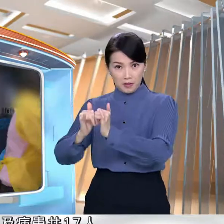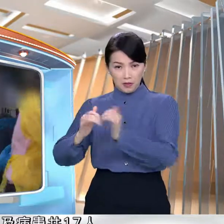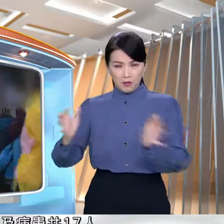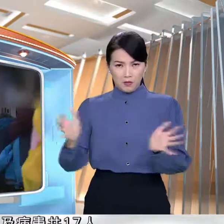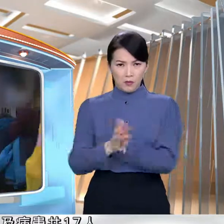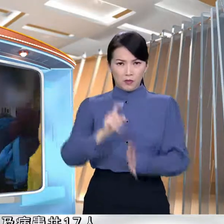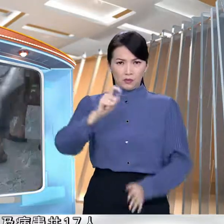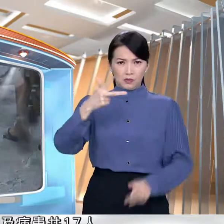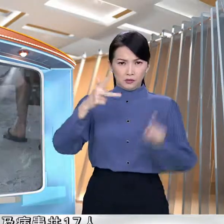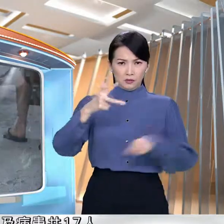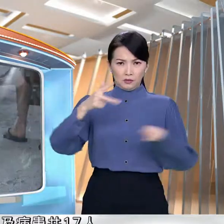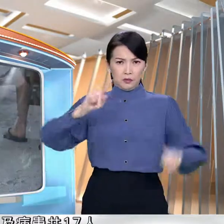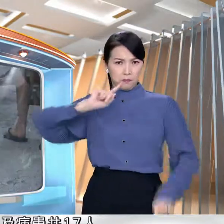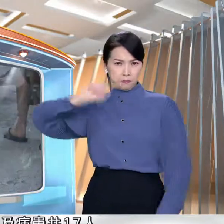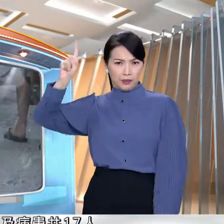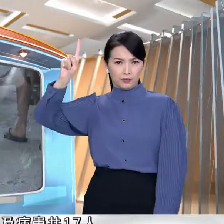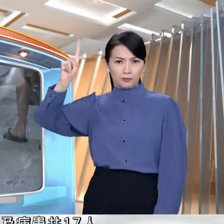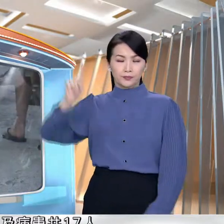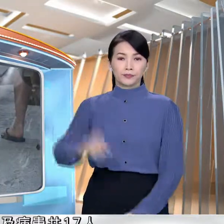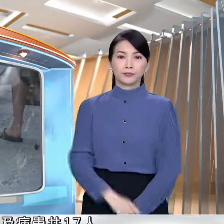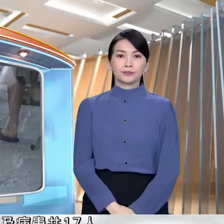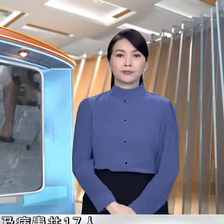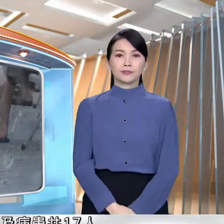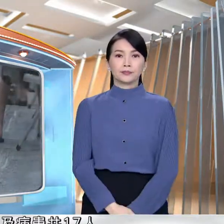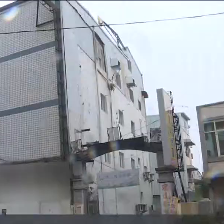病患共17人。